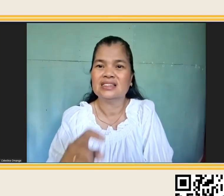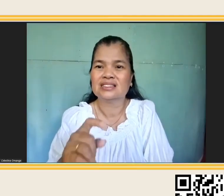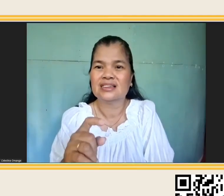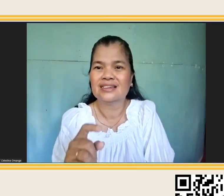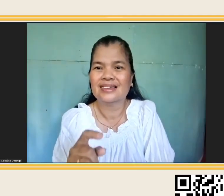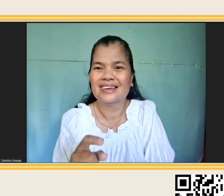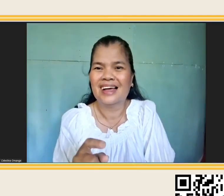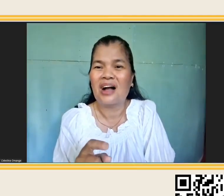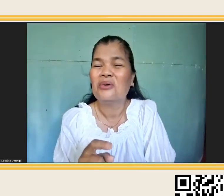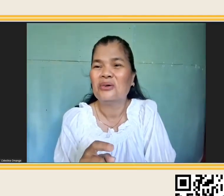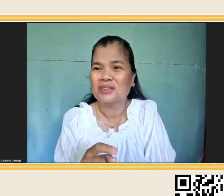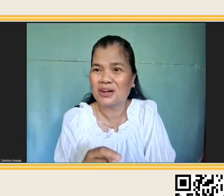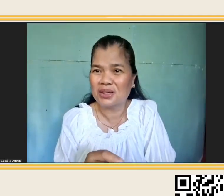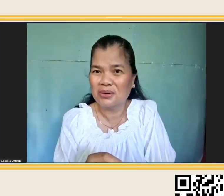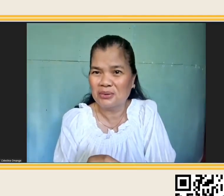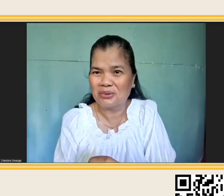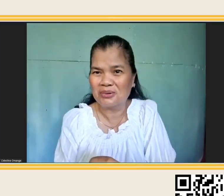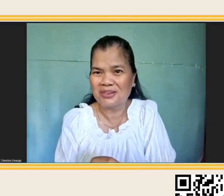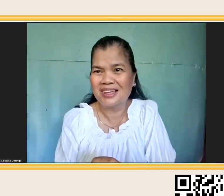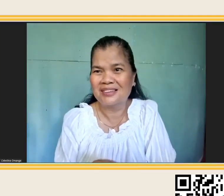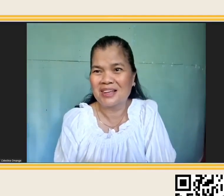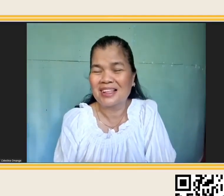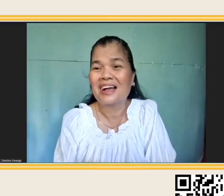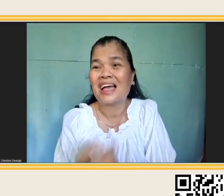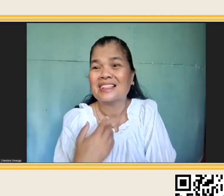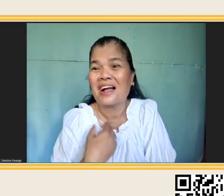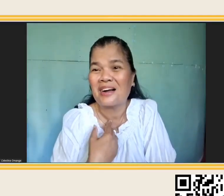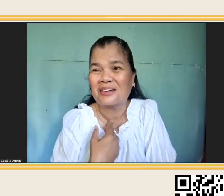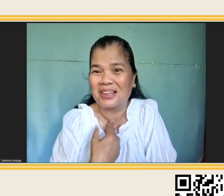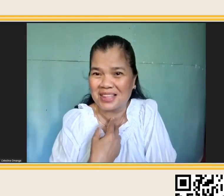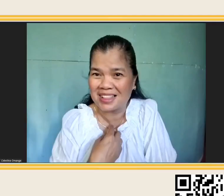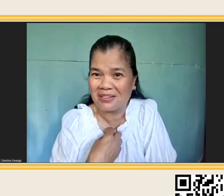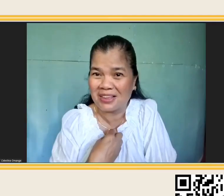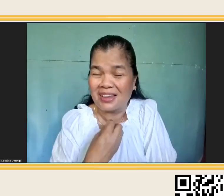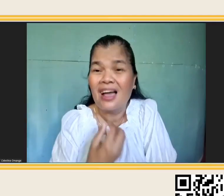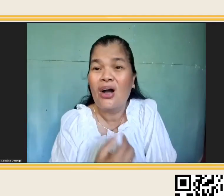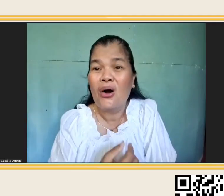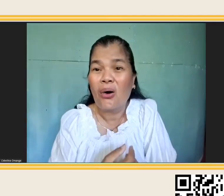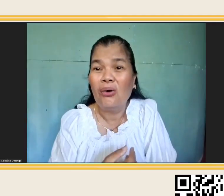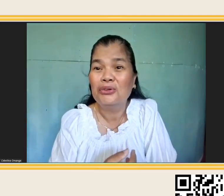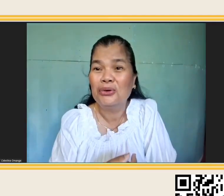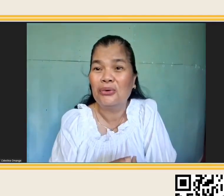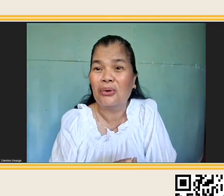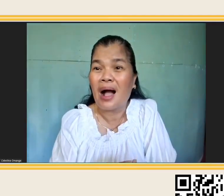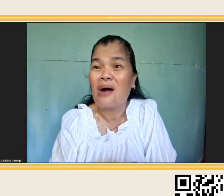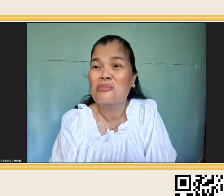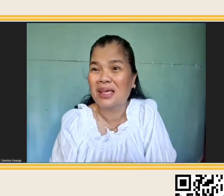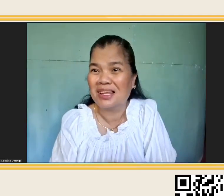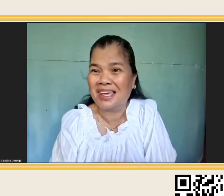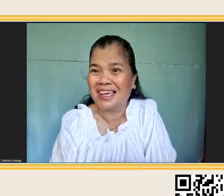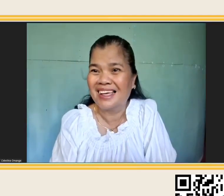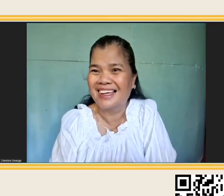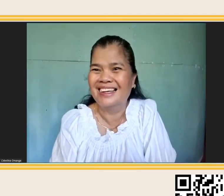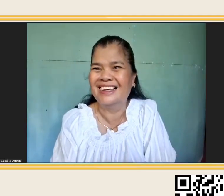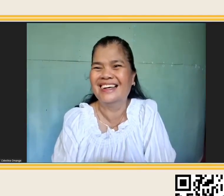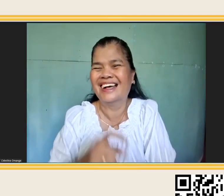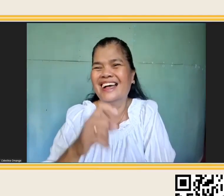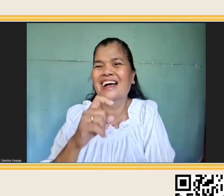Next is, how old are you? Kahit ako natatawa din. Old you, how